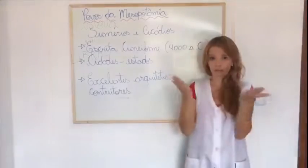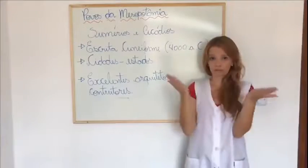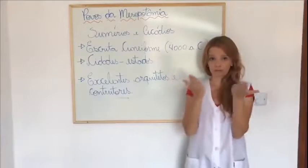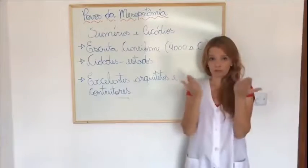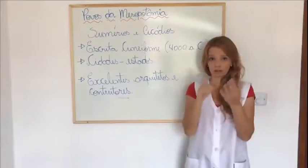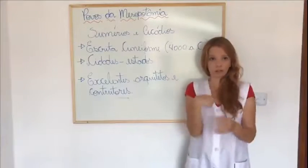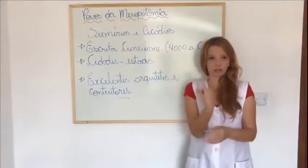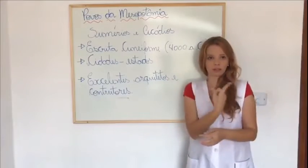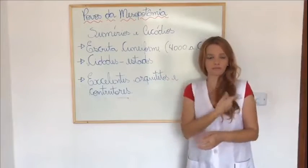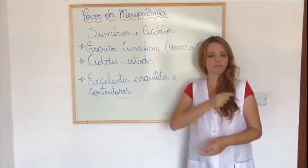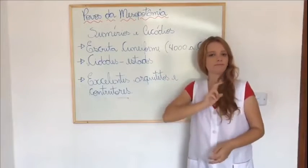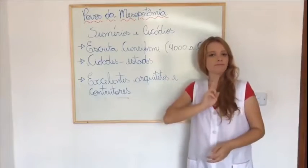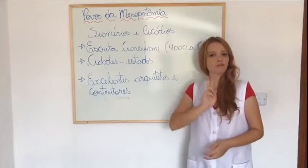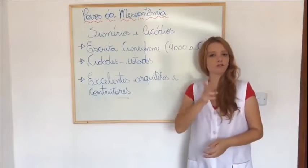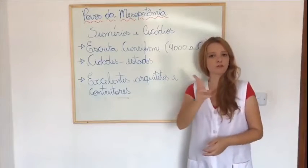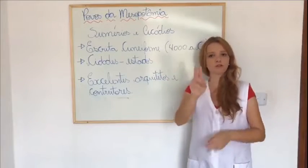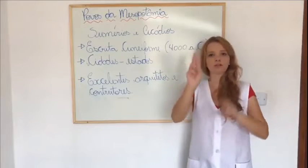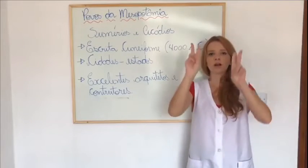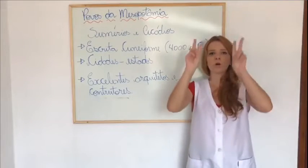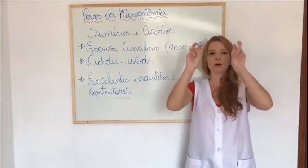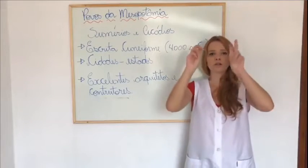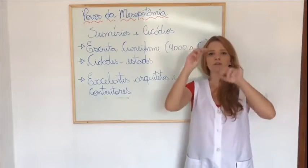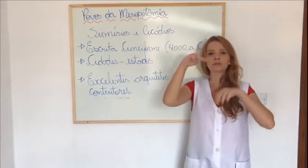de hoje, nós vamos continuar o assunto